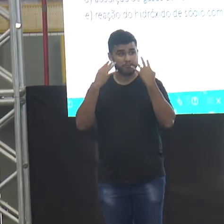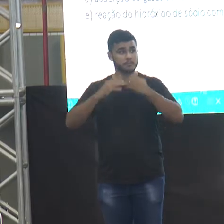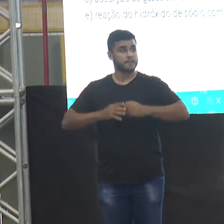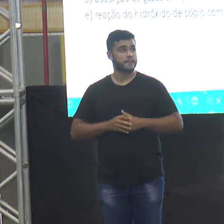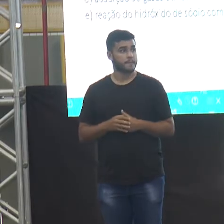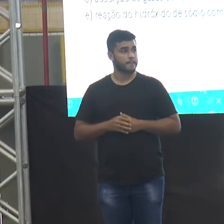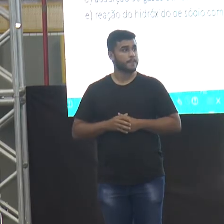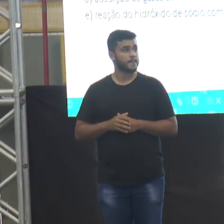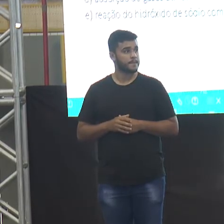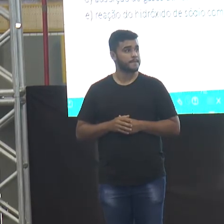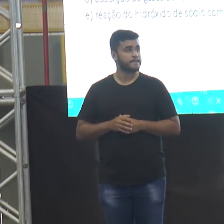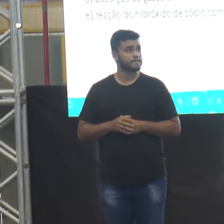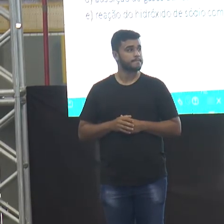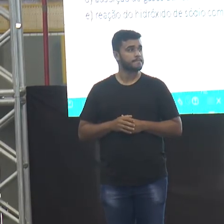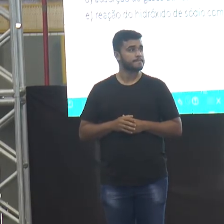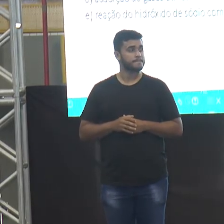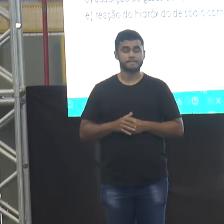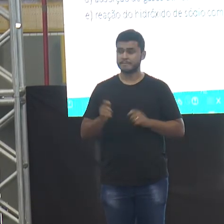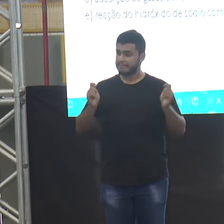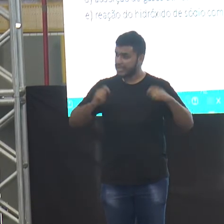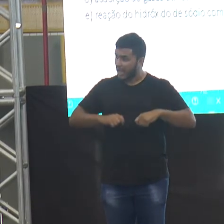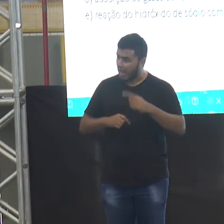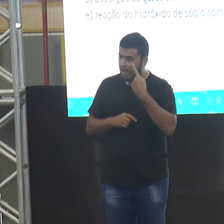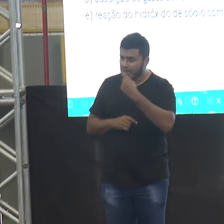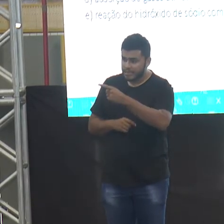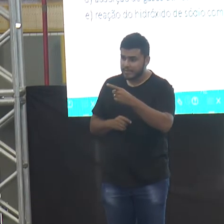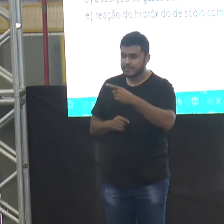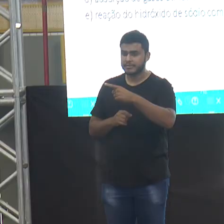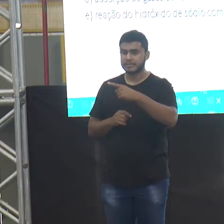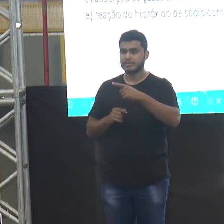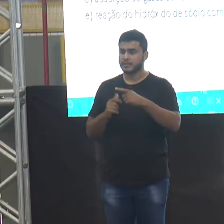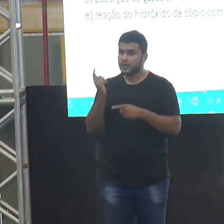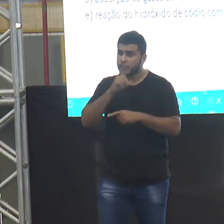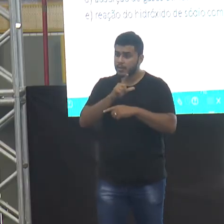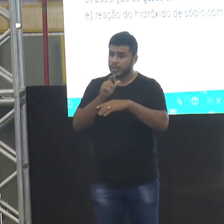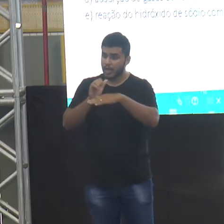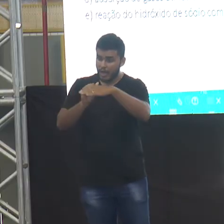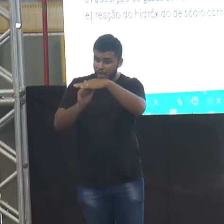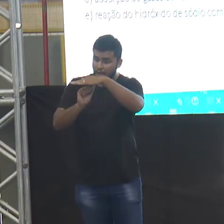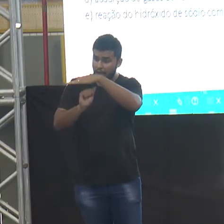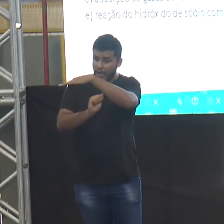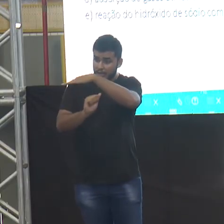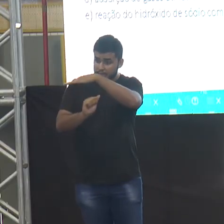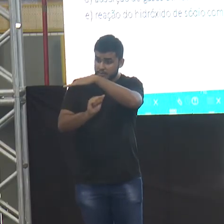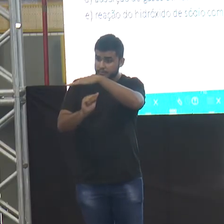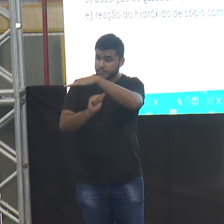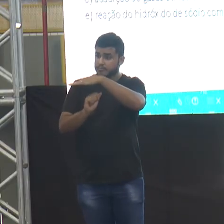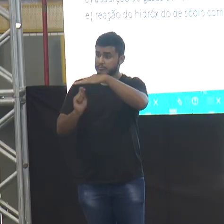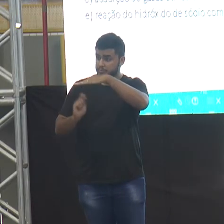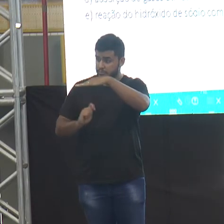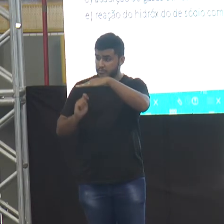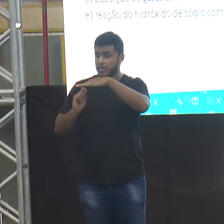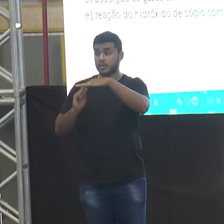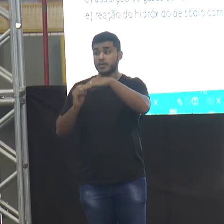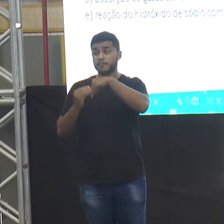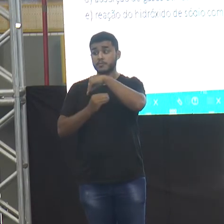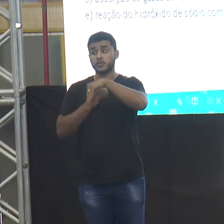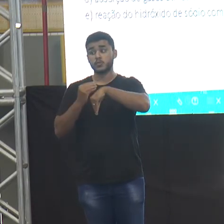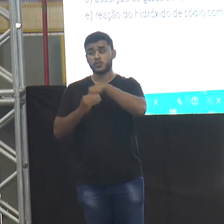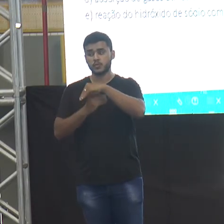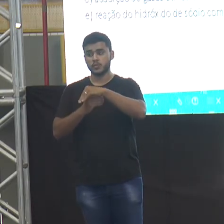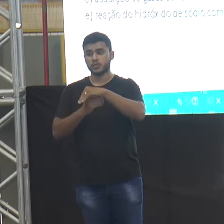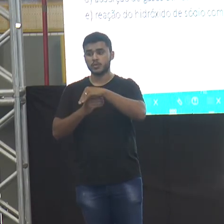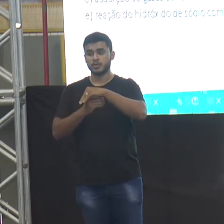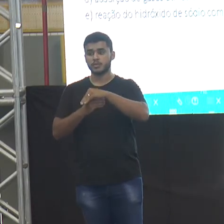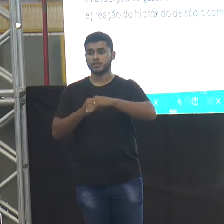Olha o que é que a pessoa pergunta. É possível neutralizar um ácido com um sal que tem